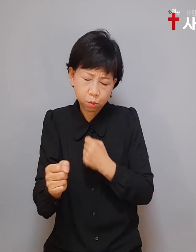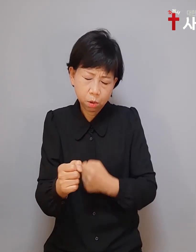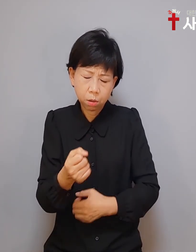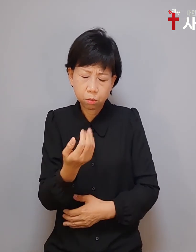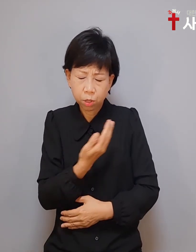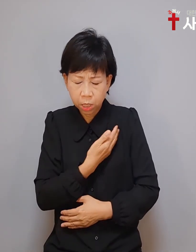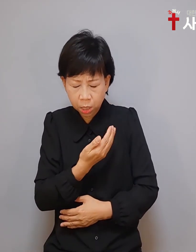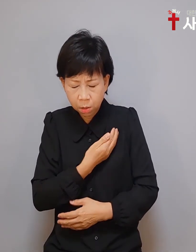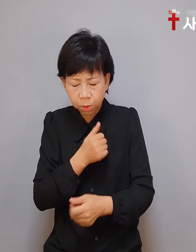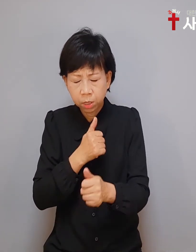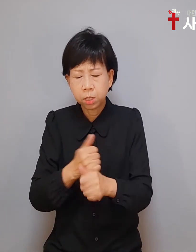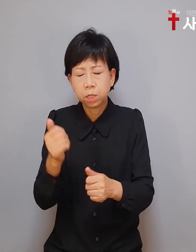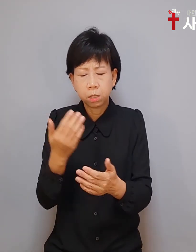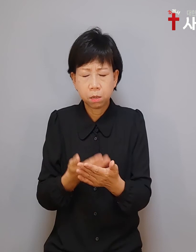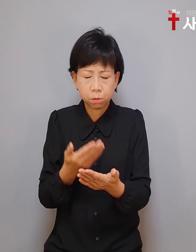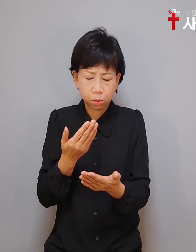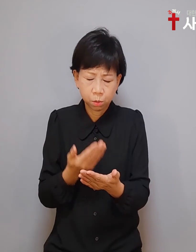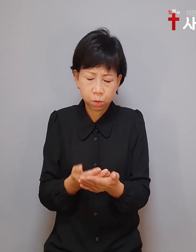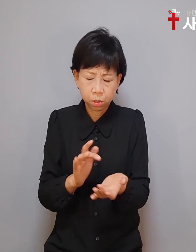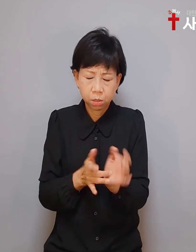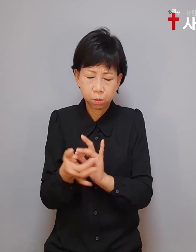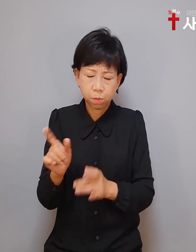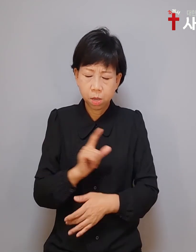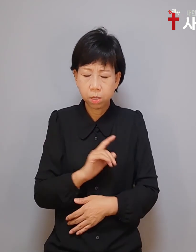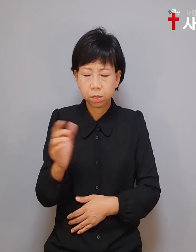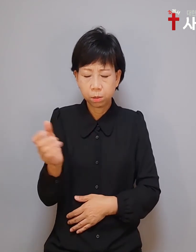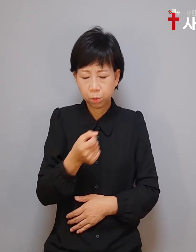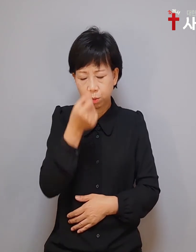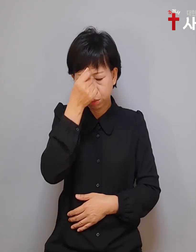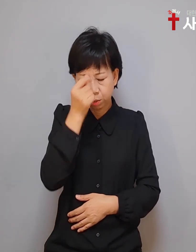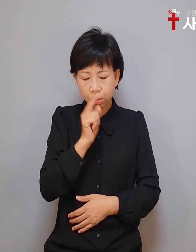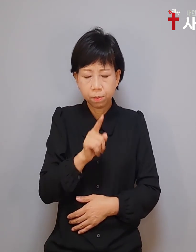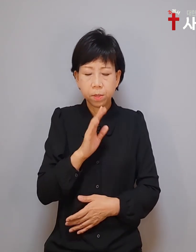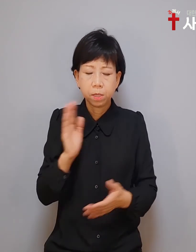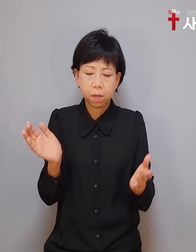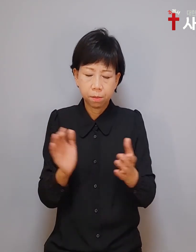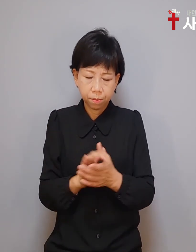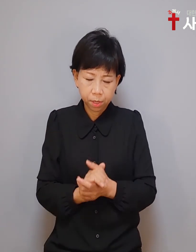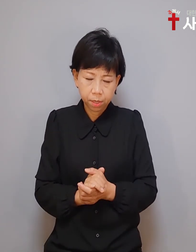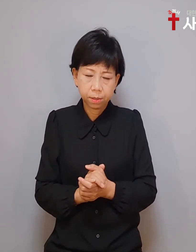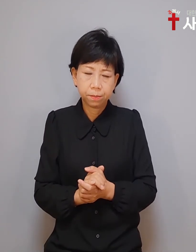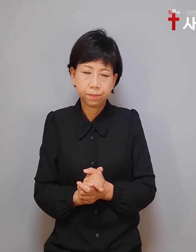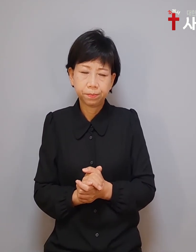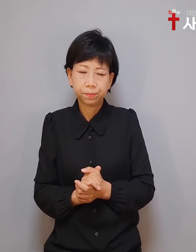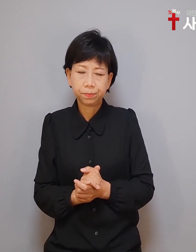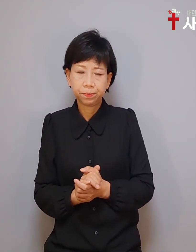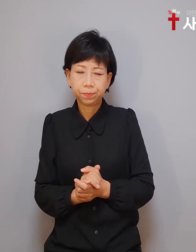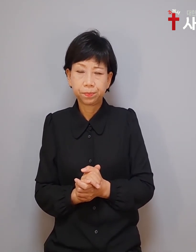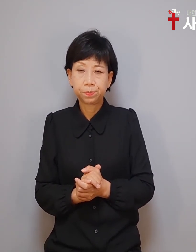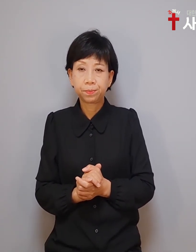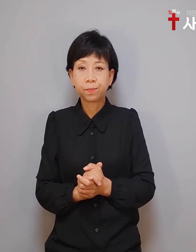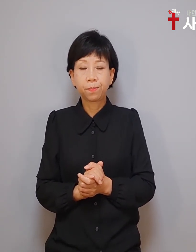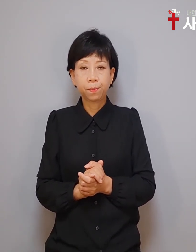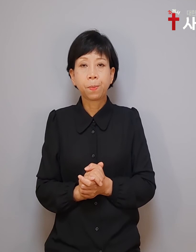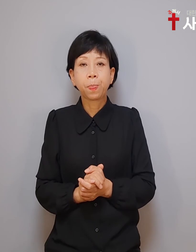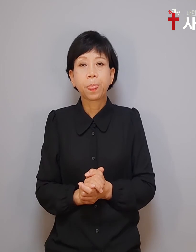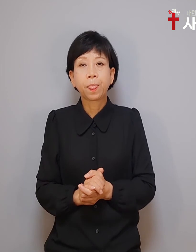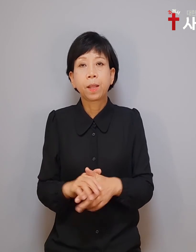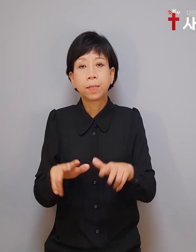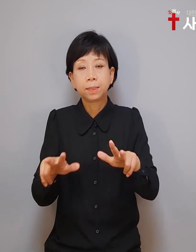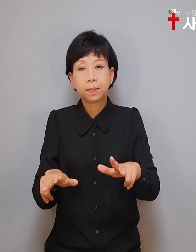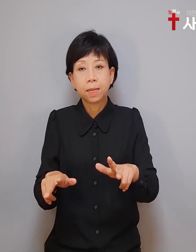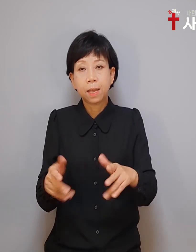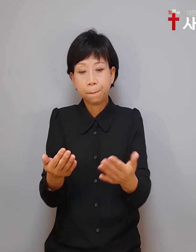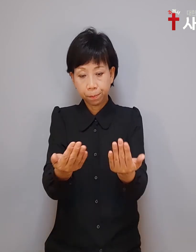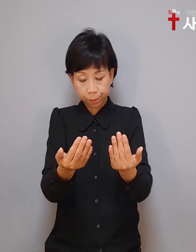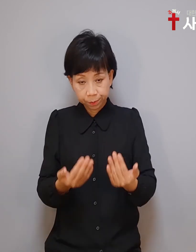하여 주시옵소서. 예수님의 이름으로 기도드립니다. 아멘. 네, 이제 앞으로 여기